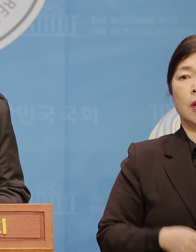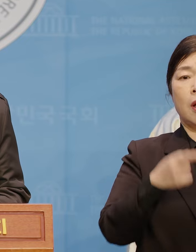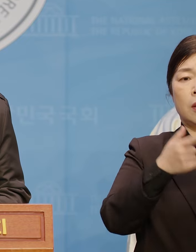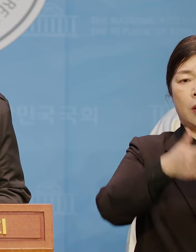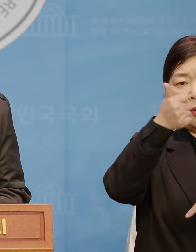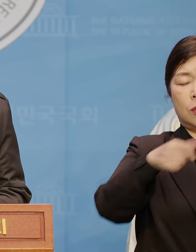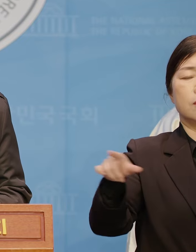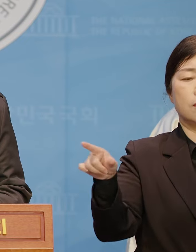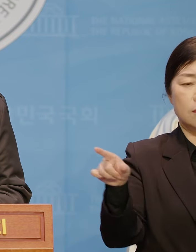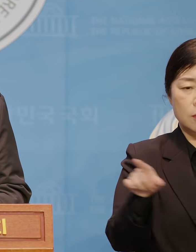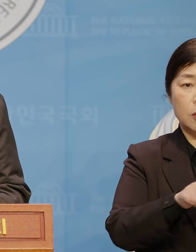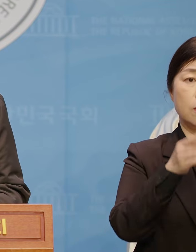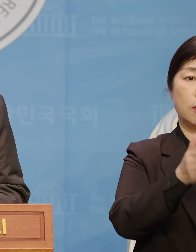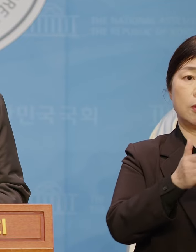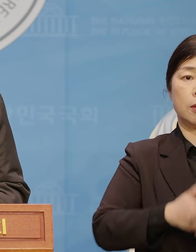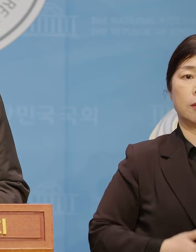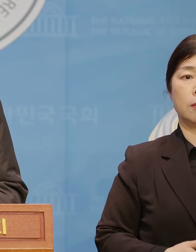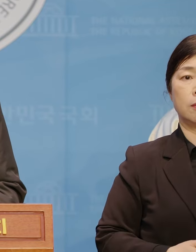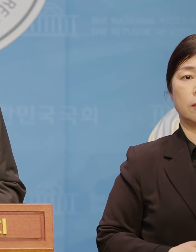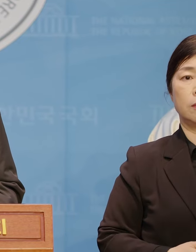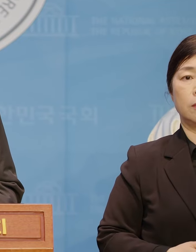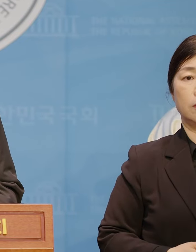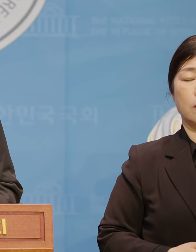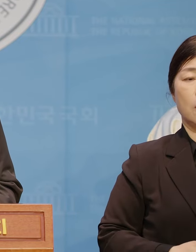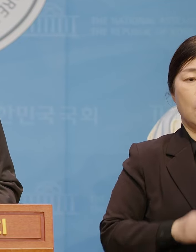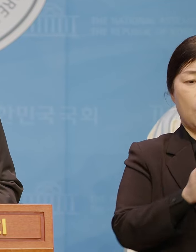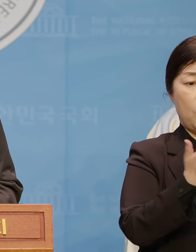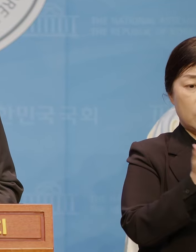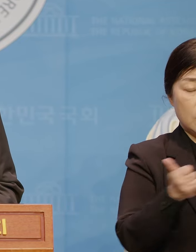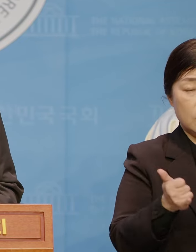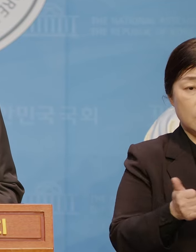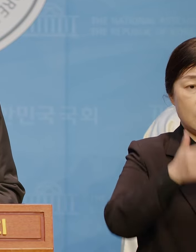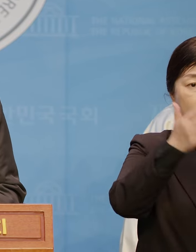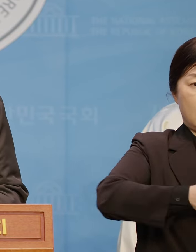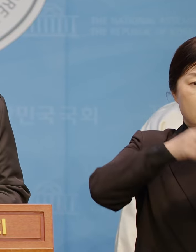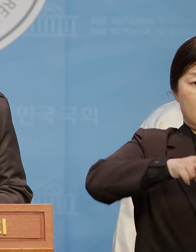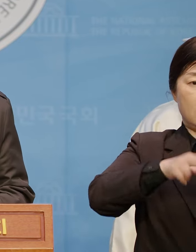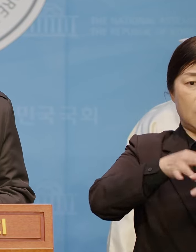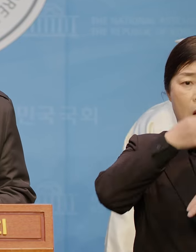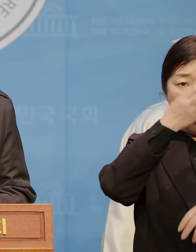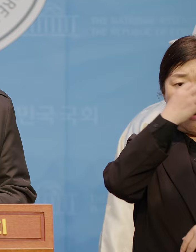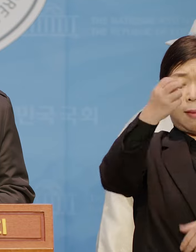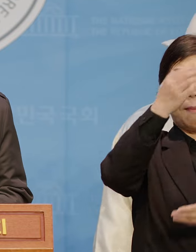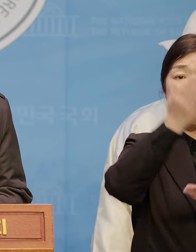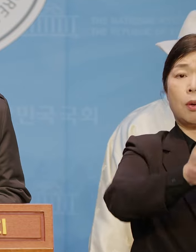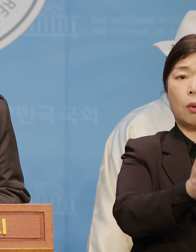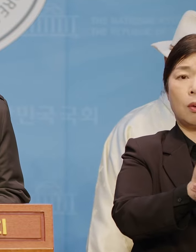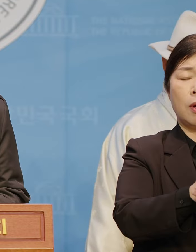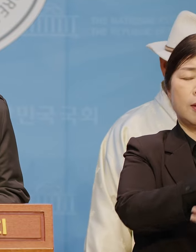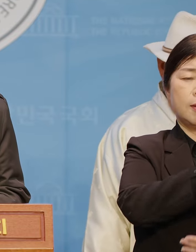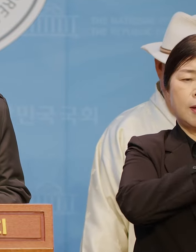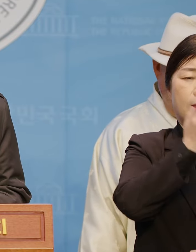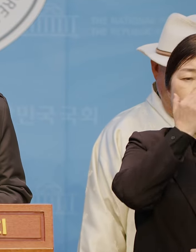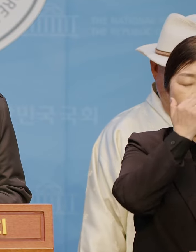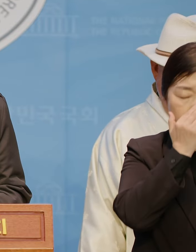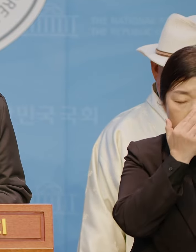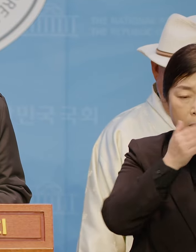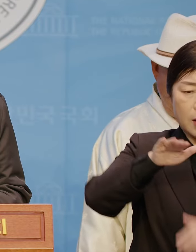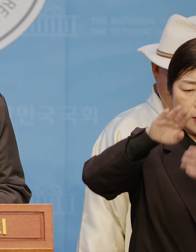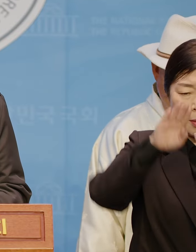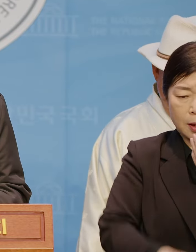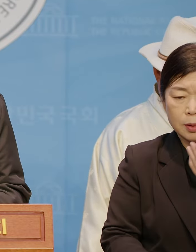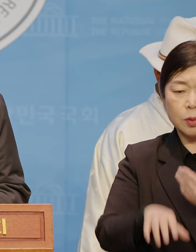믿으시기를 바랍니다 본인이 하나님의 자리에 있으려고 하지 말고 가장 낮은